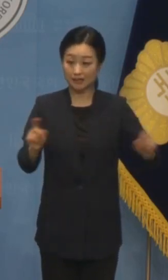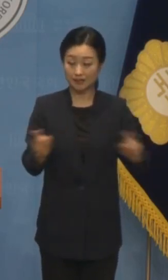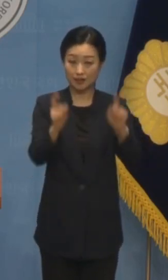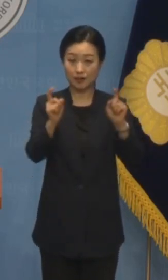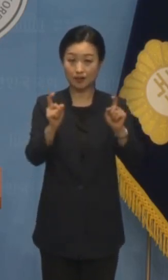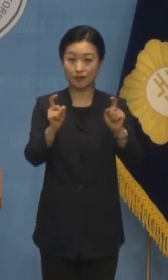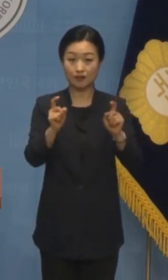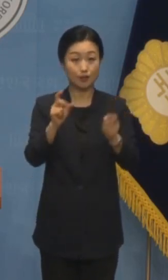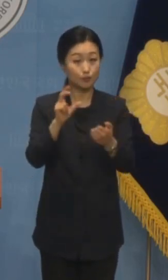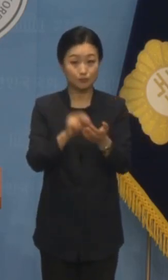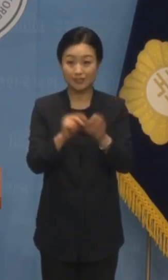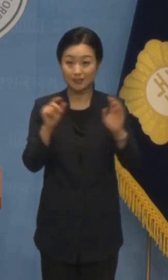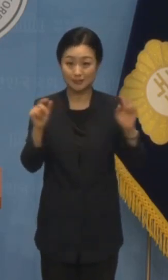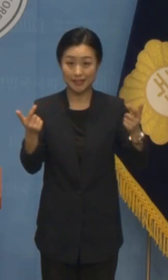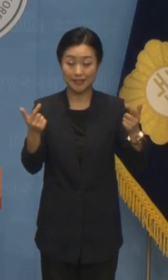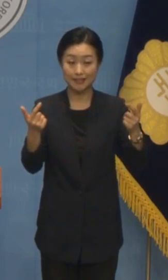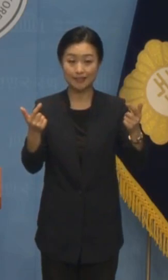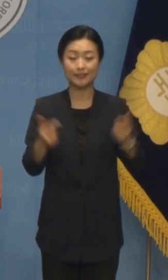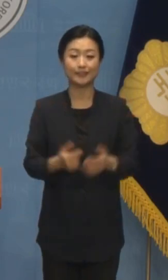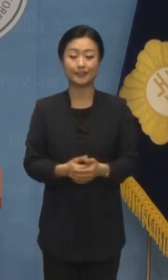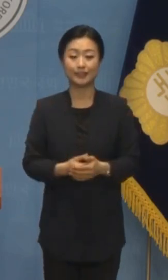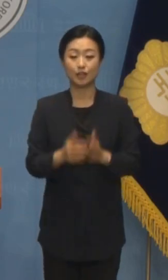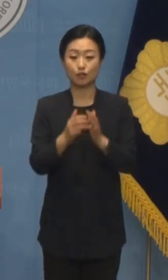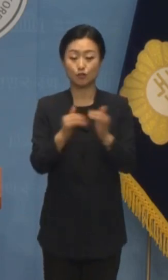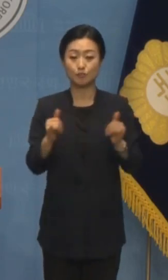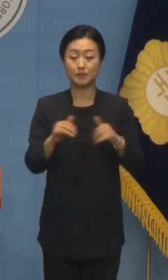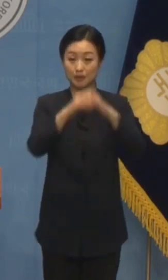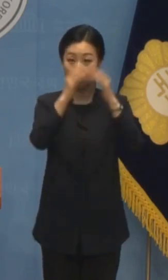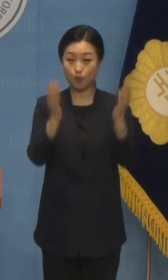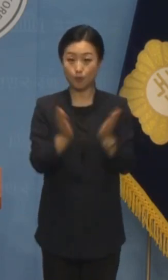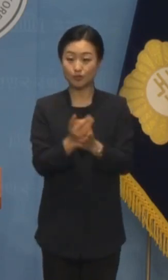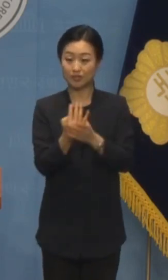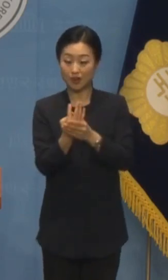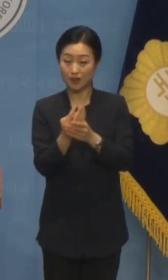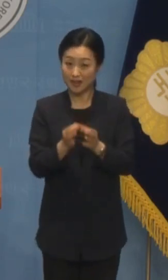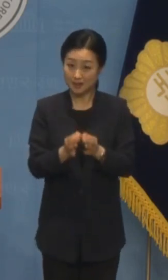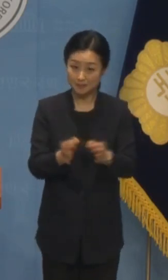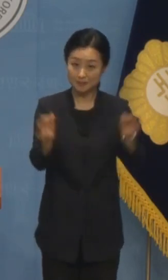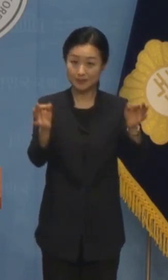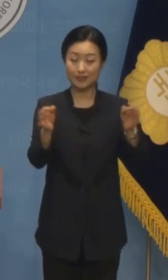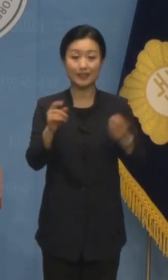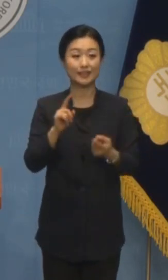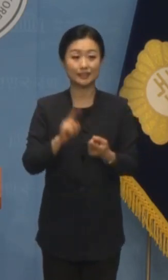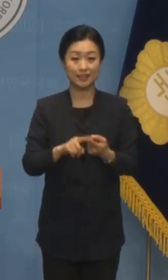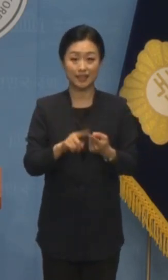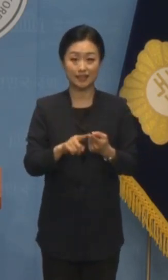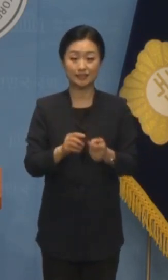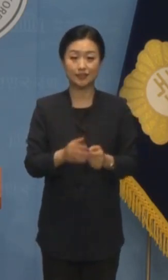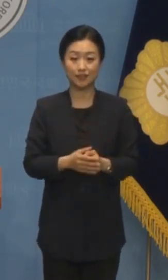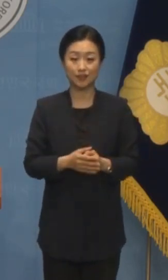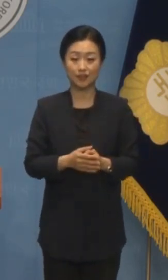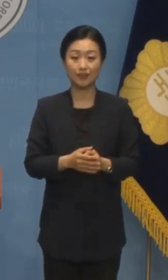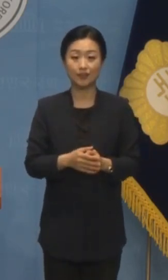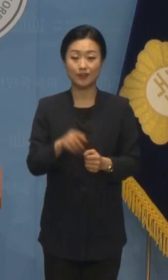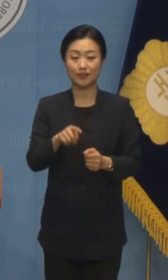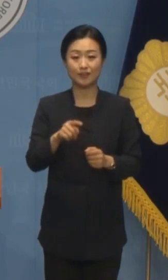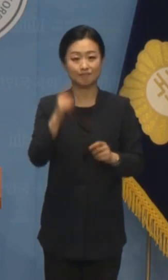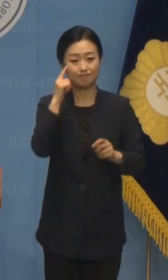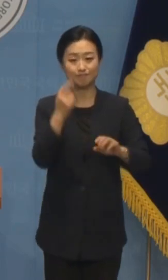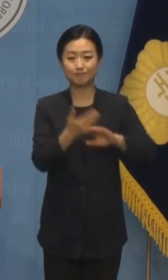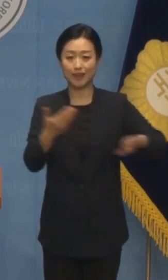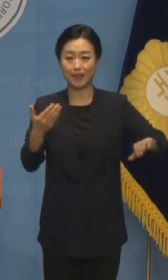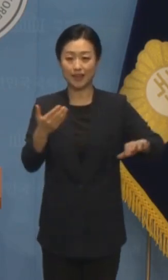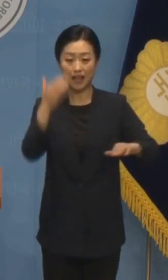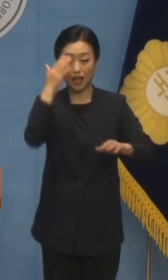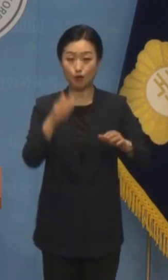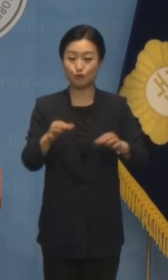정략적 대립이 아닙니다. 전국민 현금성 공적 이전 지출의 생산성에 대한 대립이고 우리